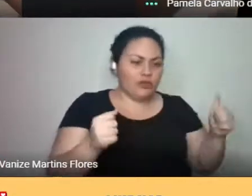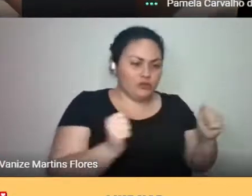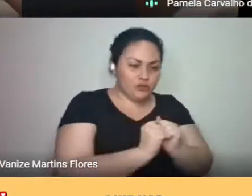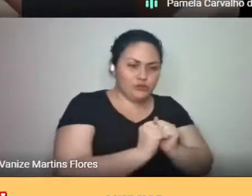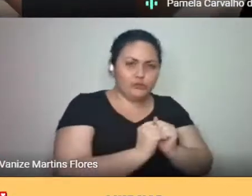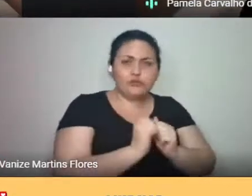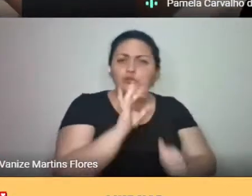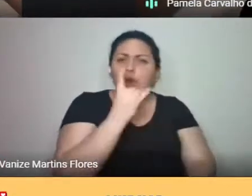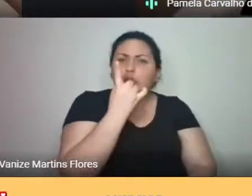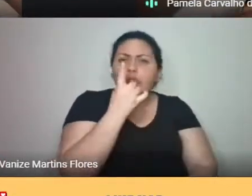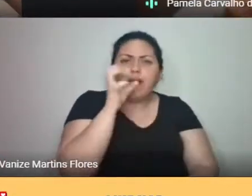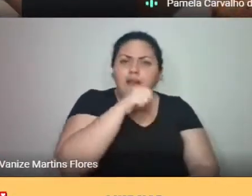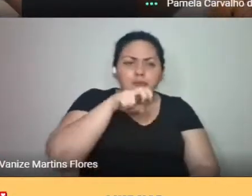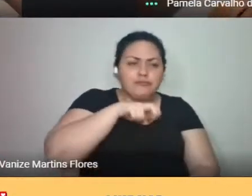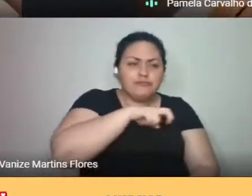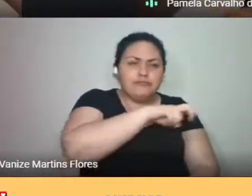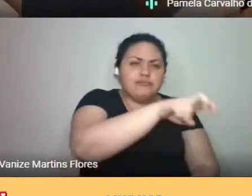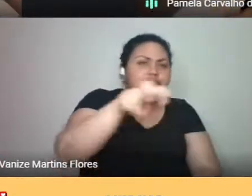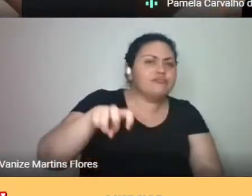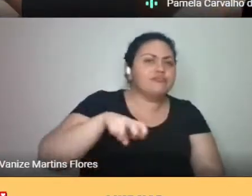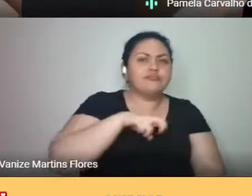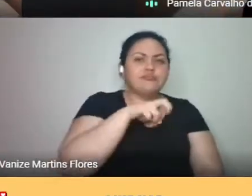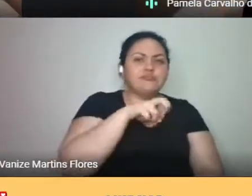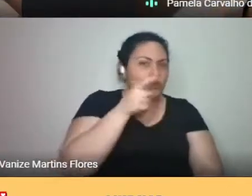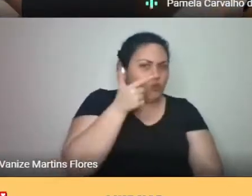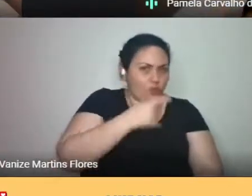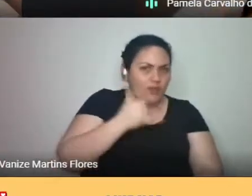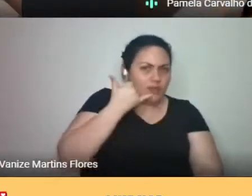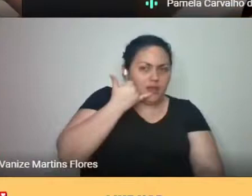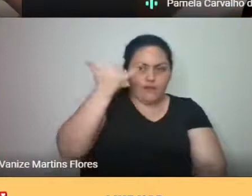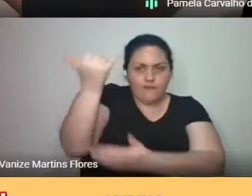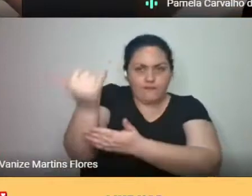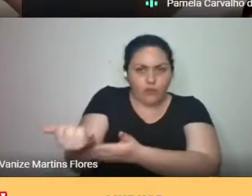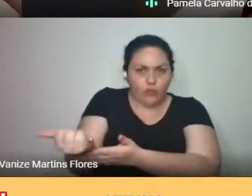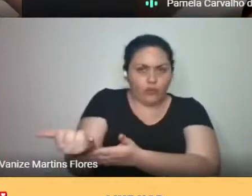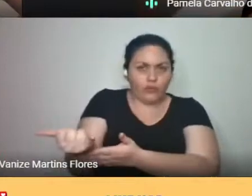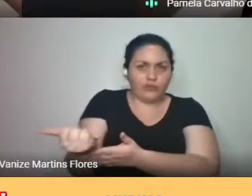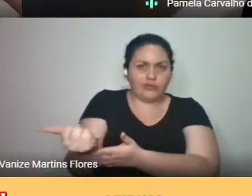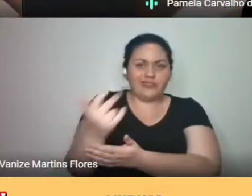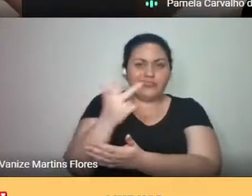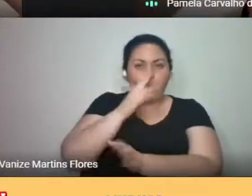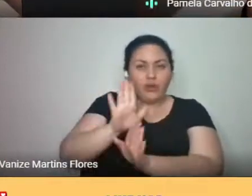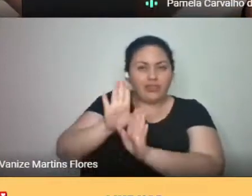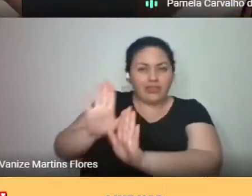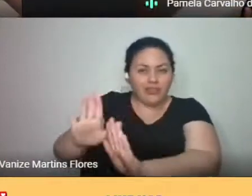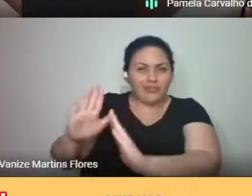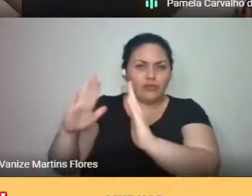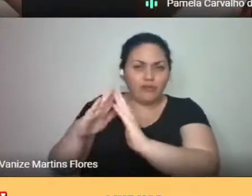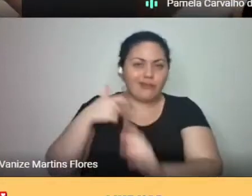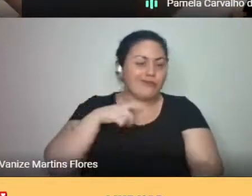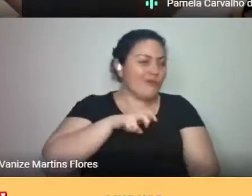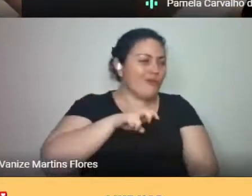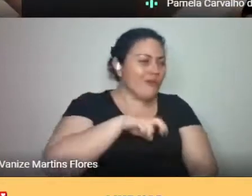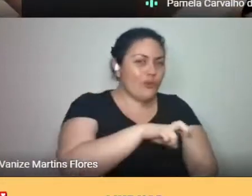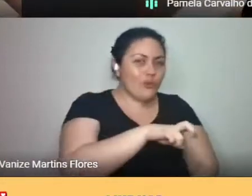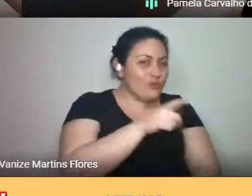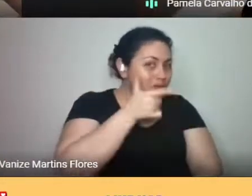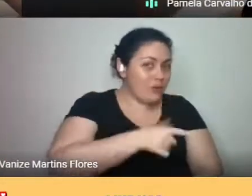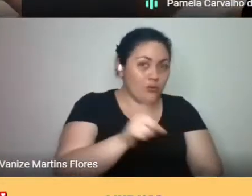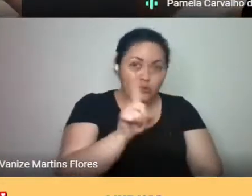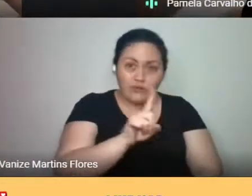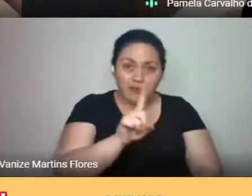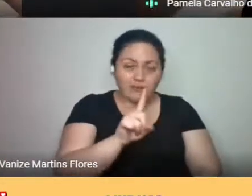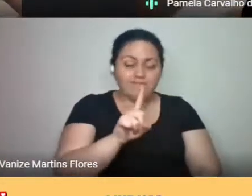acho que não tá podendo sair, né, se eu não consigo fazer isso sem levar o telefone, bom, talvez, né, é